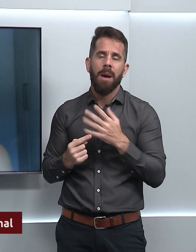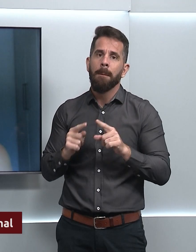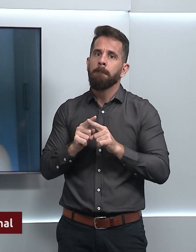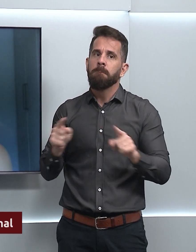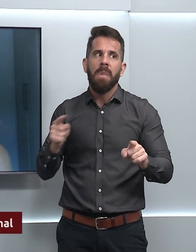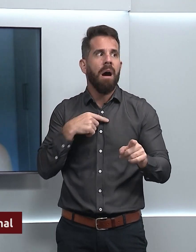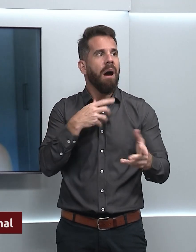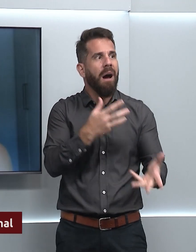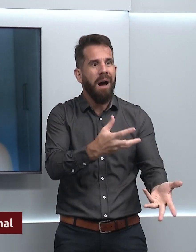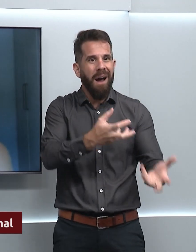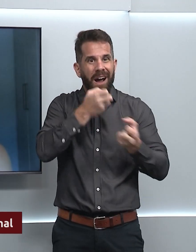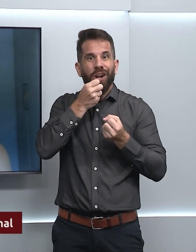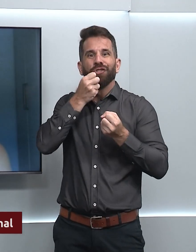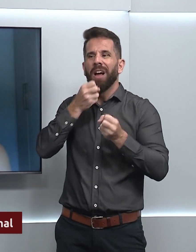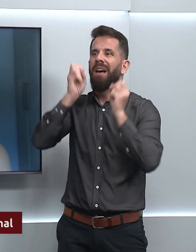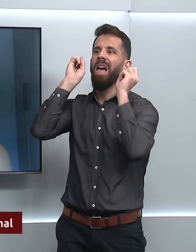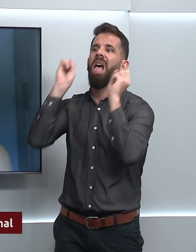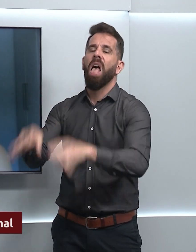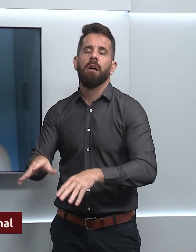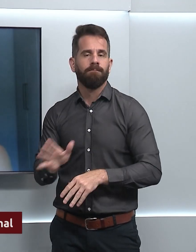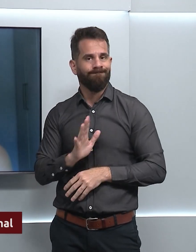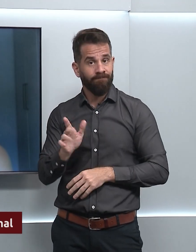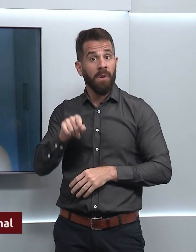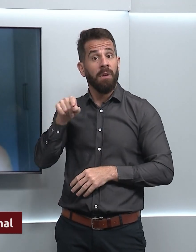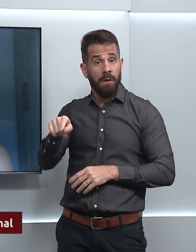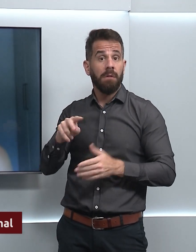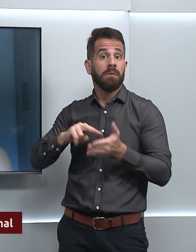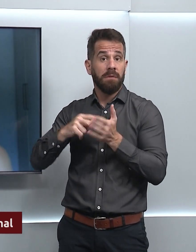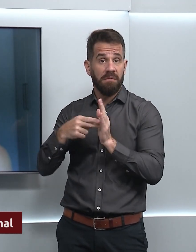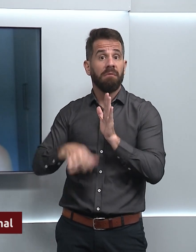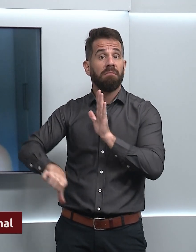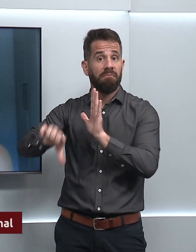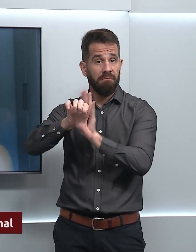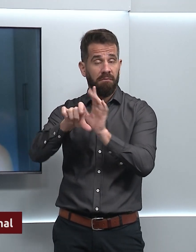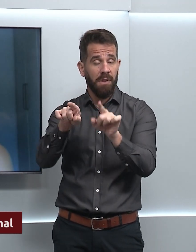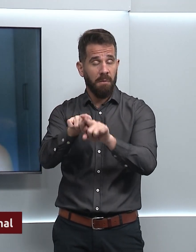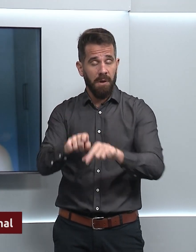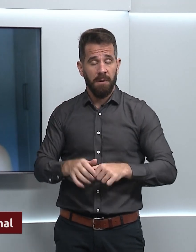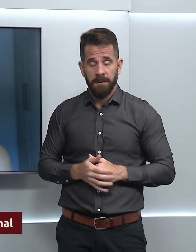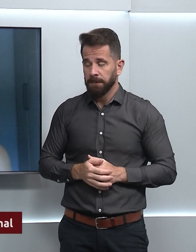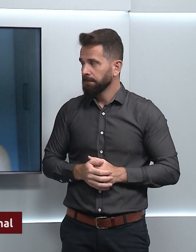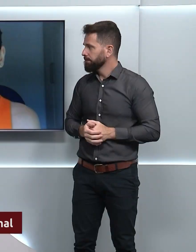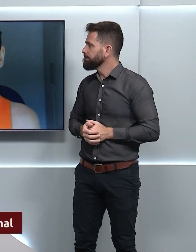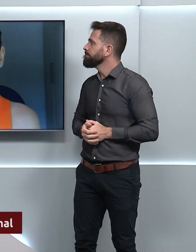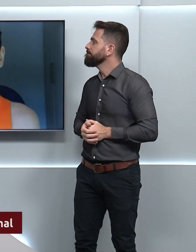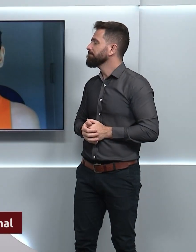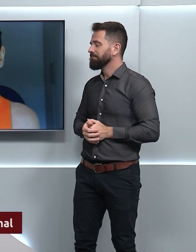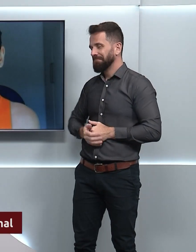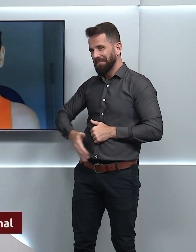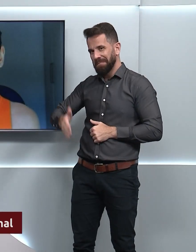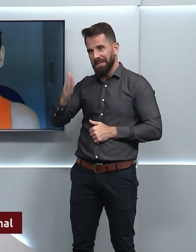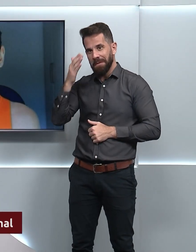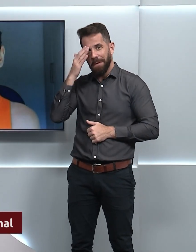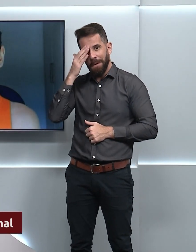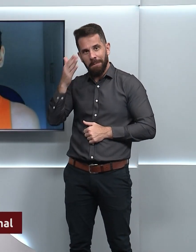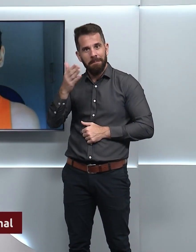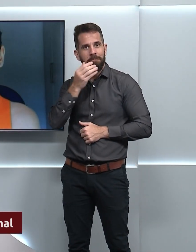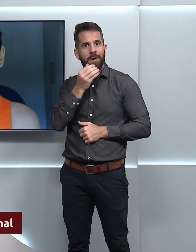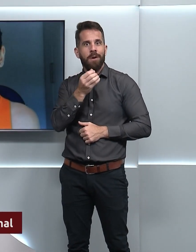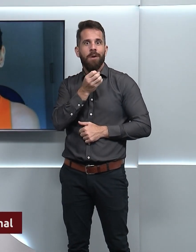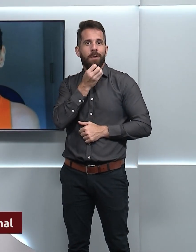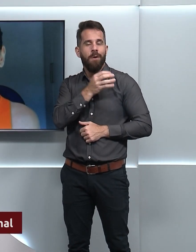nunca abandone, que abandono também é uma forma de crueldade aos animais. Bom, Poliane, muito boa sua presença aqui. Sempre bom a